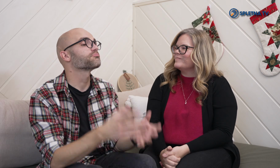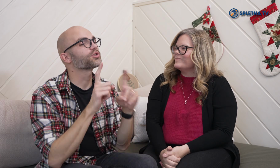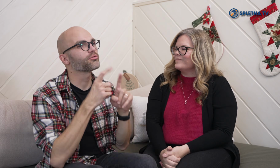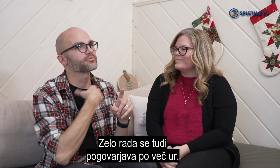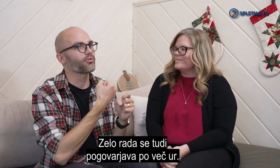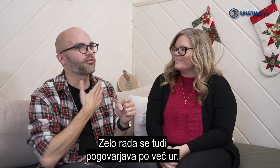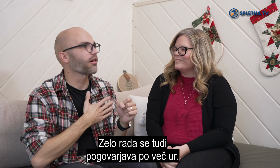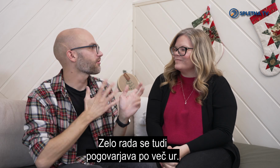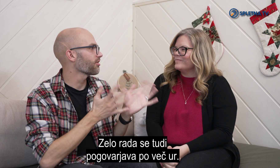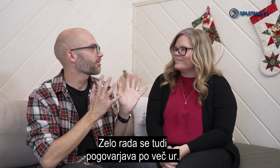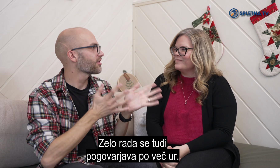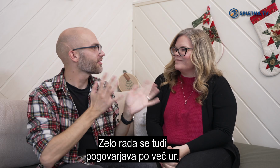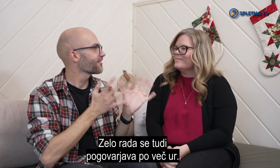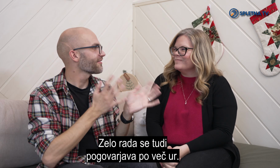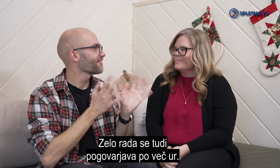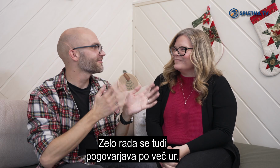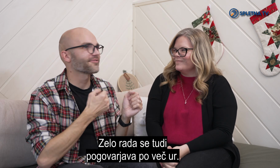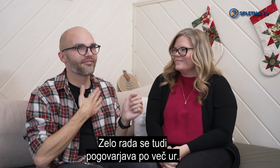Zelo rada se tudi pogovarjava po več ur.